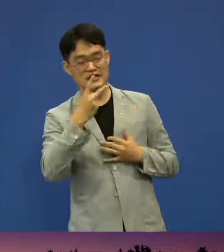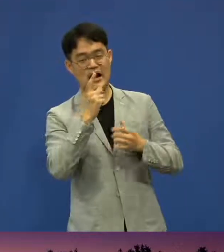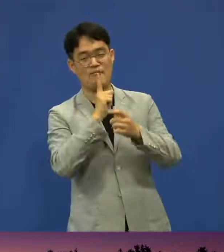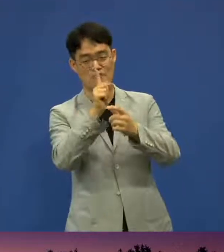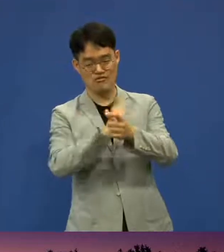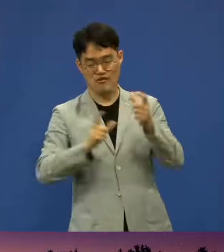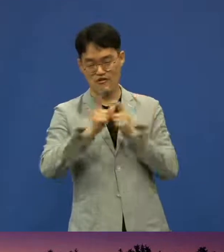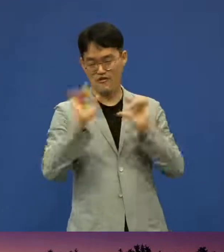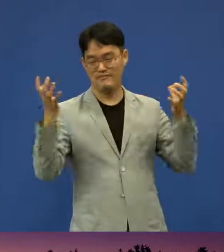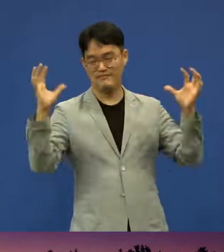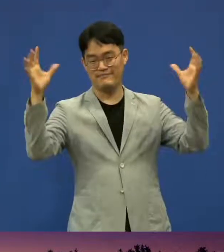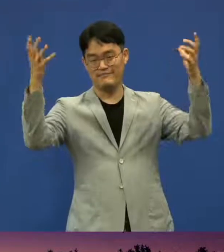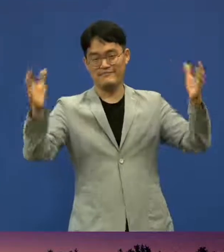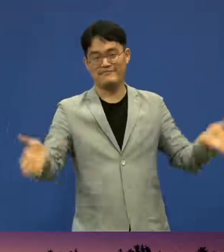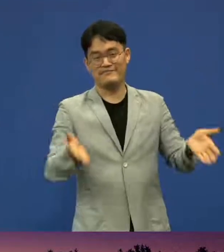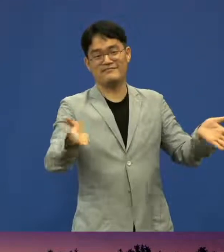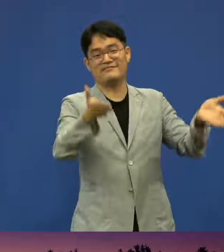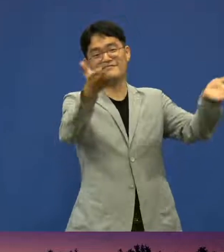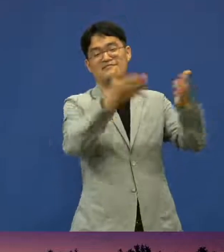네.